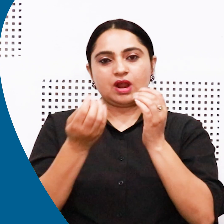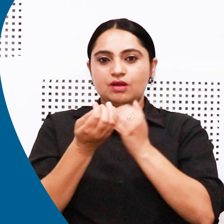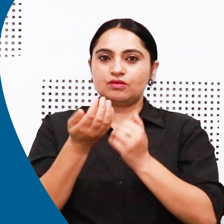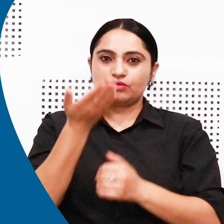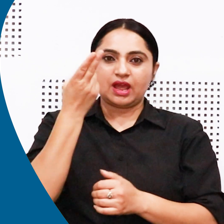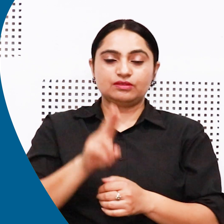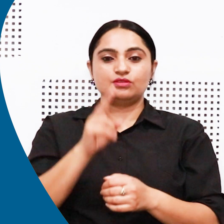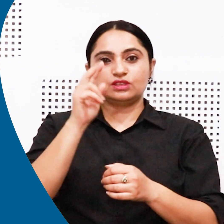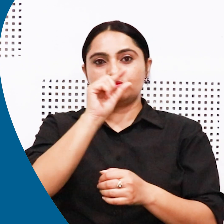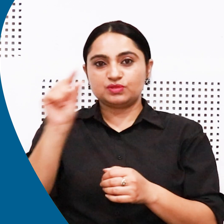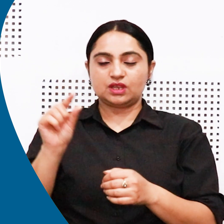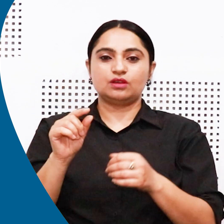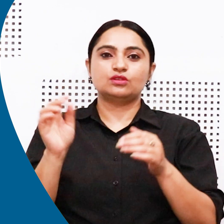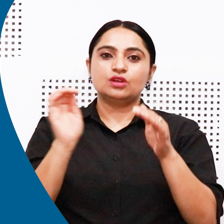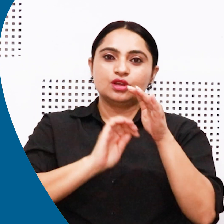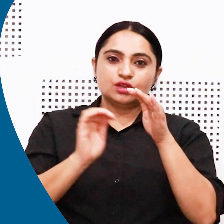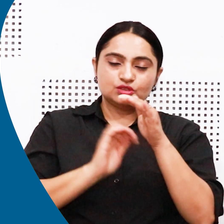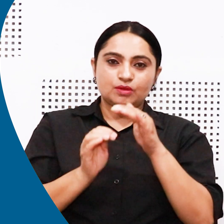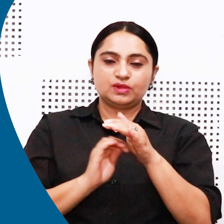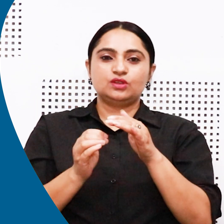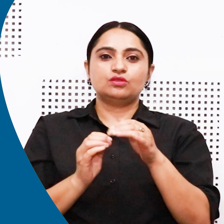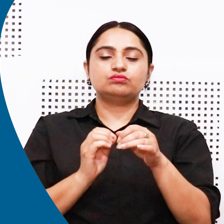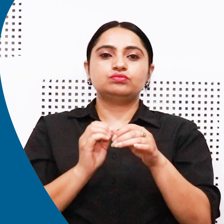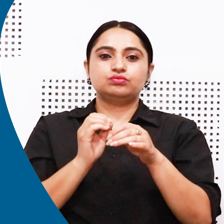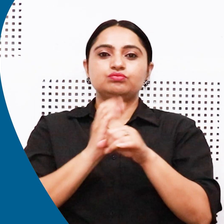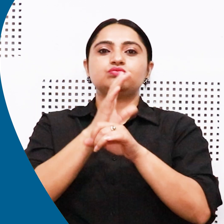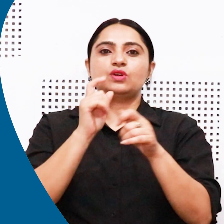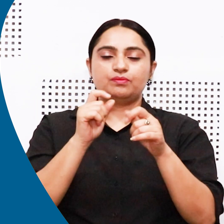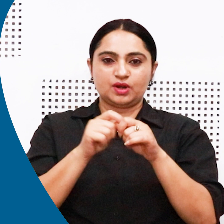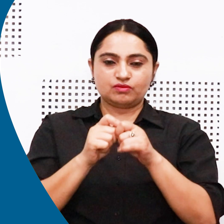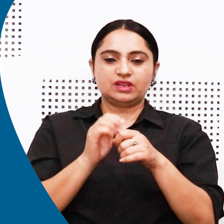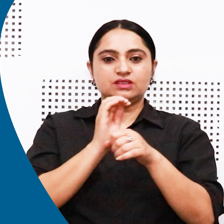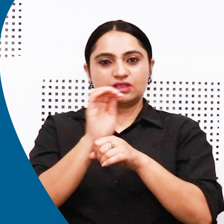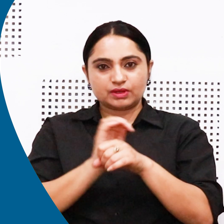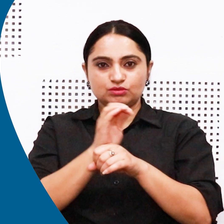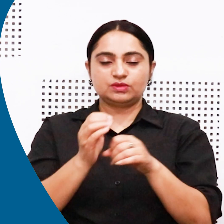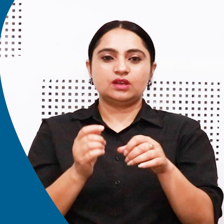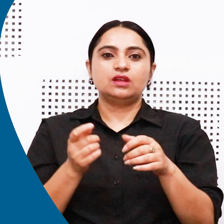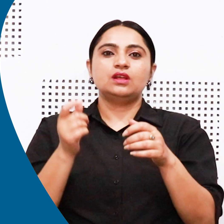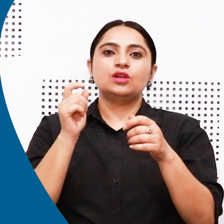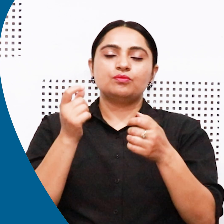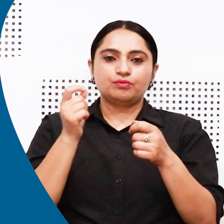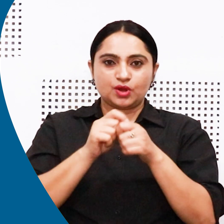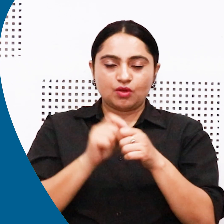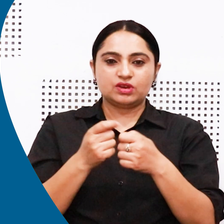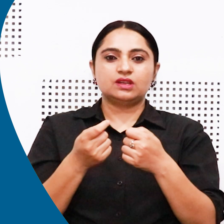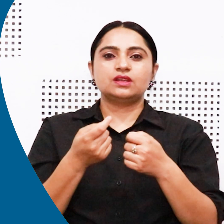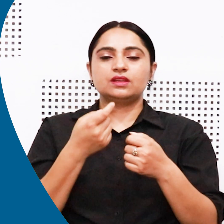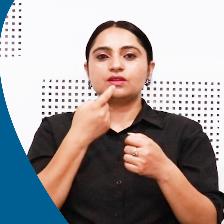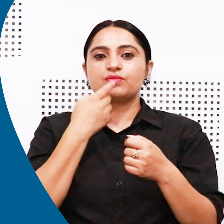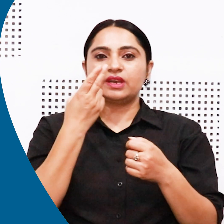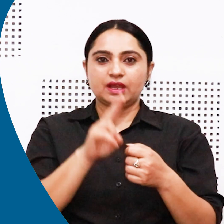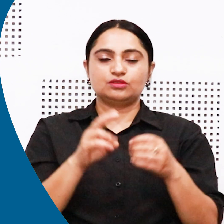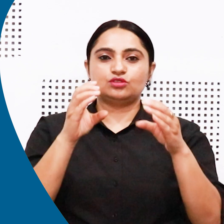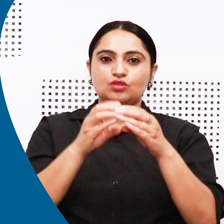समितिको सक्रियताका कारण अपाङ्गता भएकालाई सेवा सुविधा बढाउने मिथिलामा नगरस्तरीय अपाङ्ग प्रविधि समूह पनि गठन भएको छ।